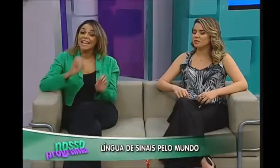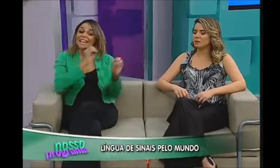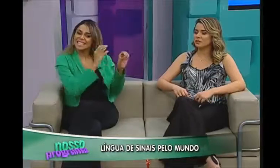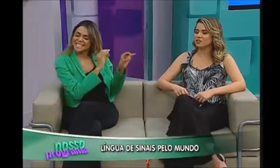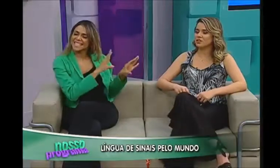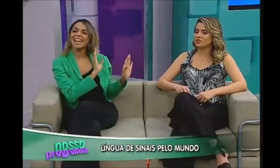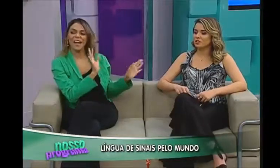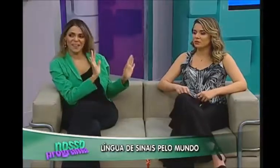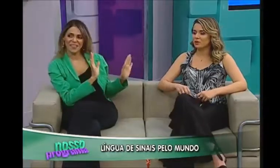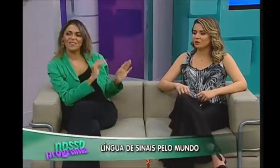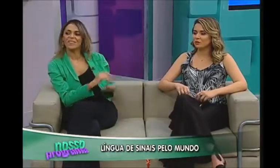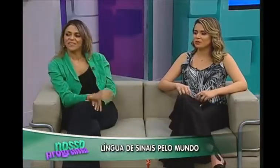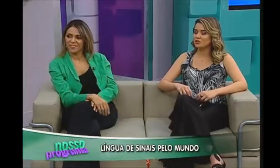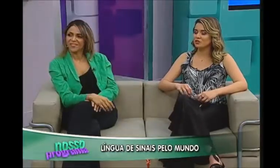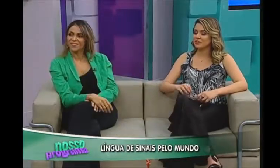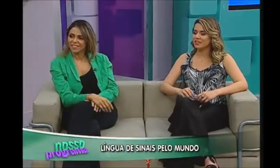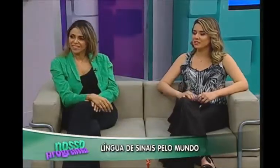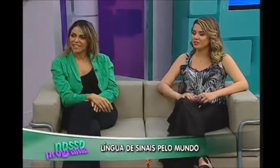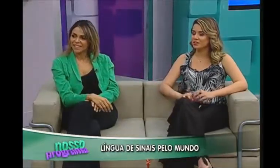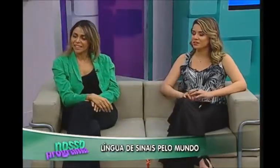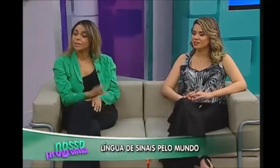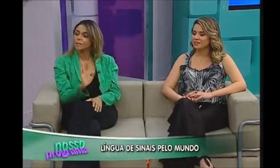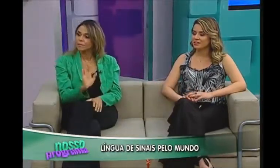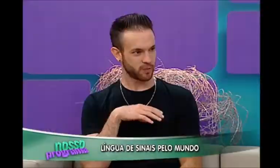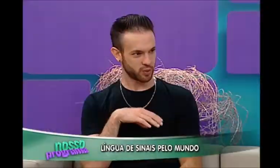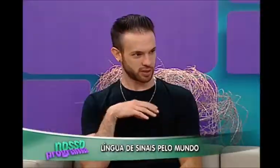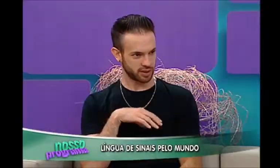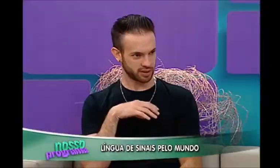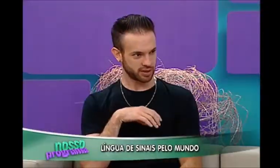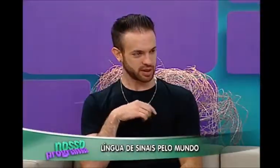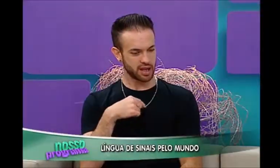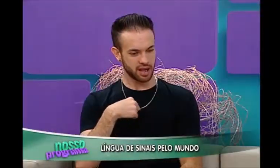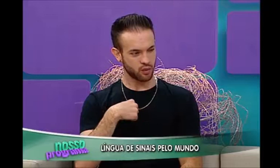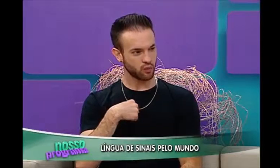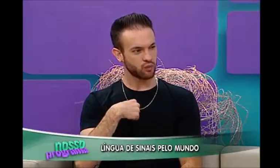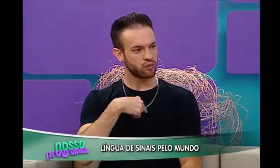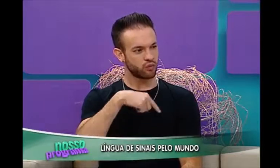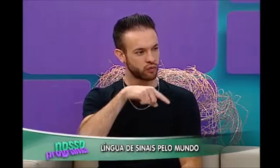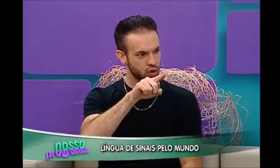pra gente, Helder, alguma coisa diferente? Ele tá explicando que...